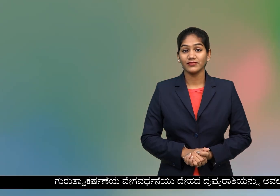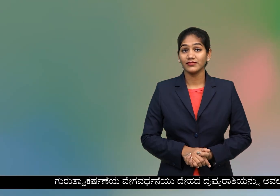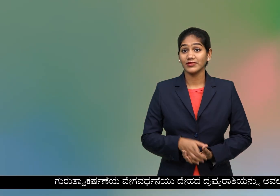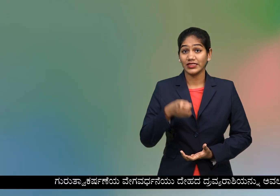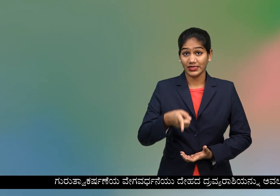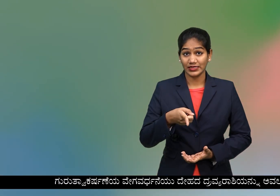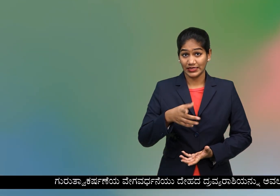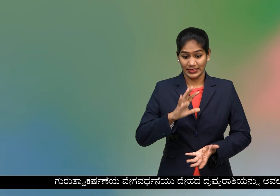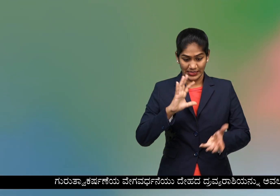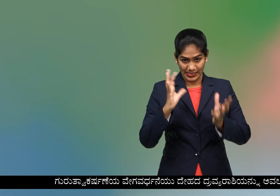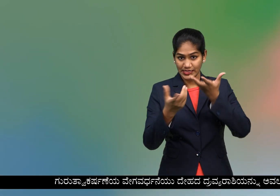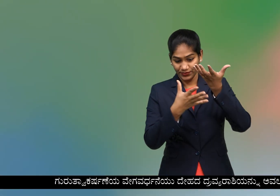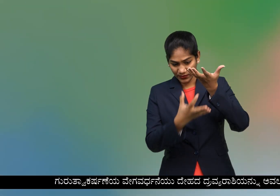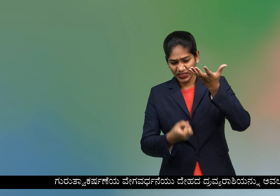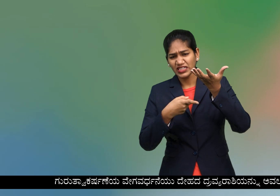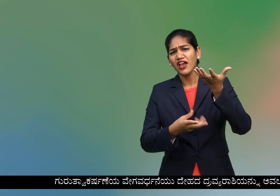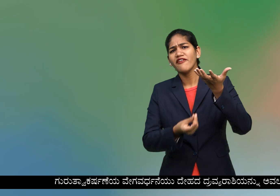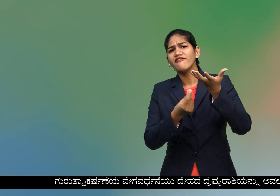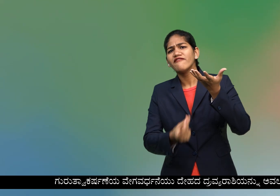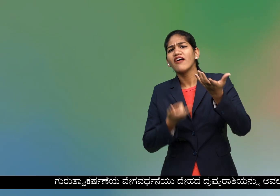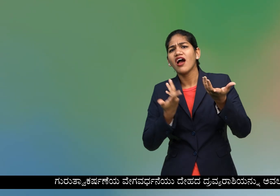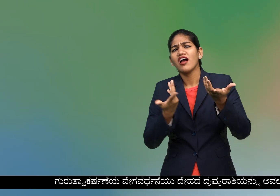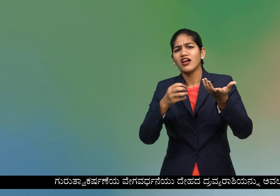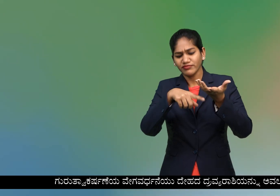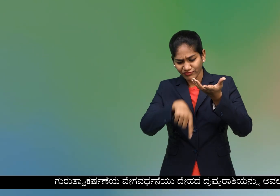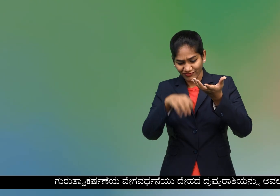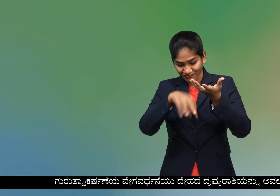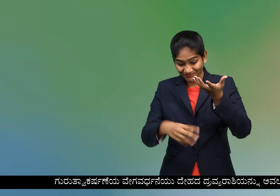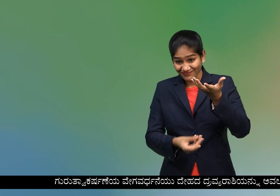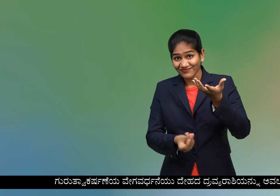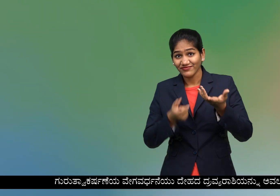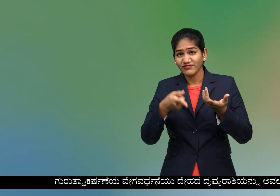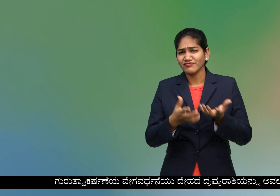ಗುರುತ್ವಾಕರ್ಷಣೆಯ ವೇಗವರ್ಧನೆಯು ದೇಹದ ದ್ರವ್ಯರಾಶಿಯನ್ನು ಅವಲಂಬಿಸಿರುವುದಿಲ್ಲ.